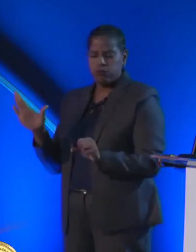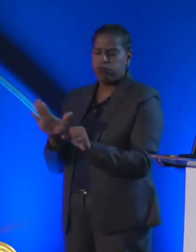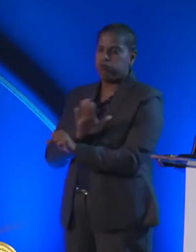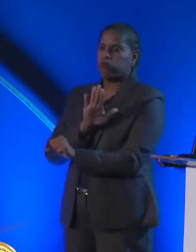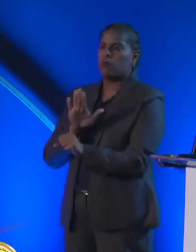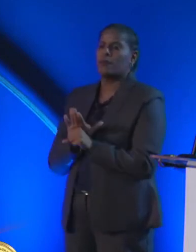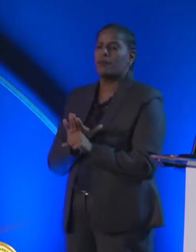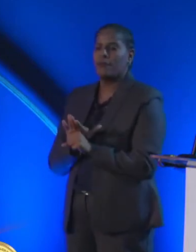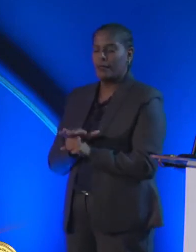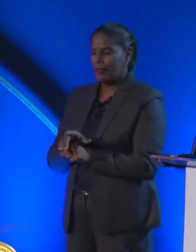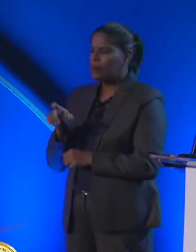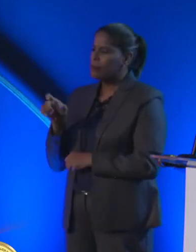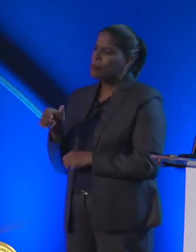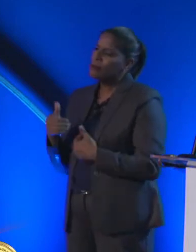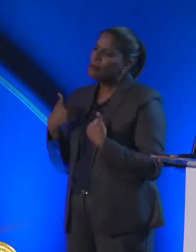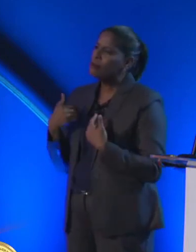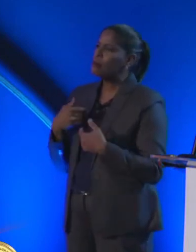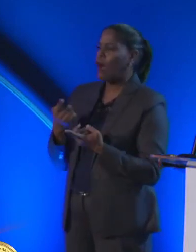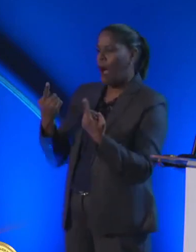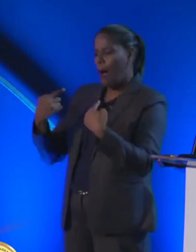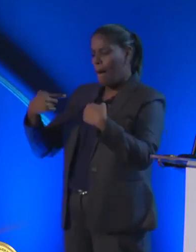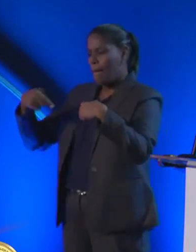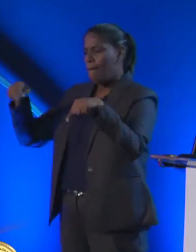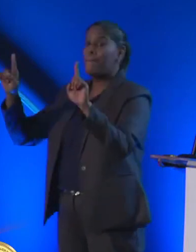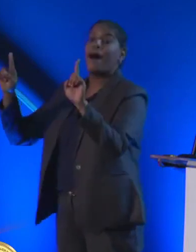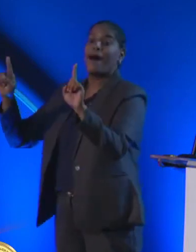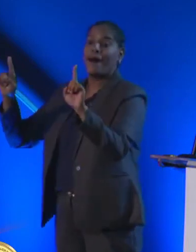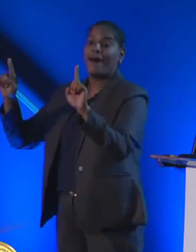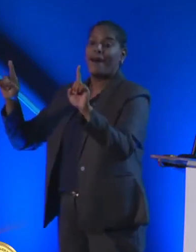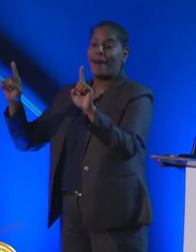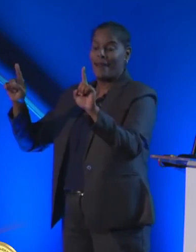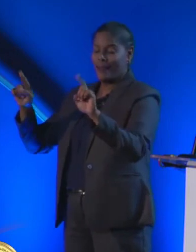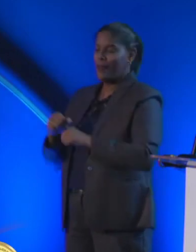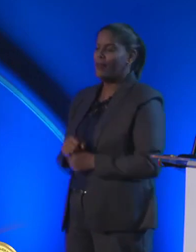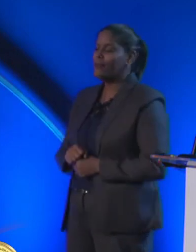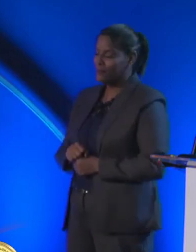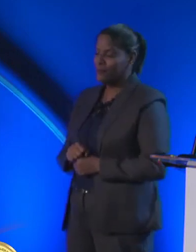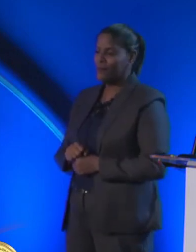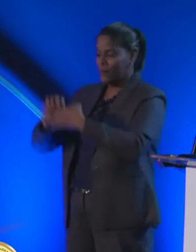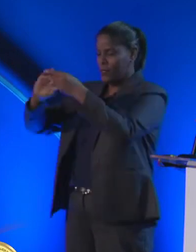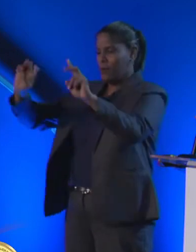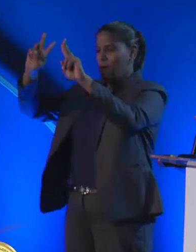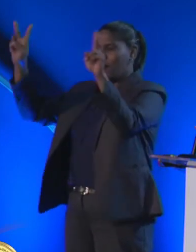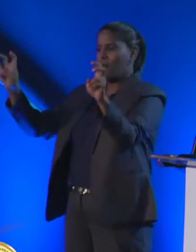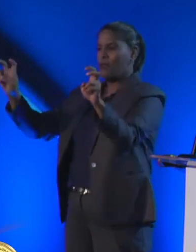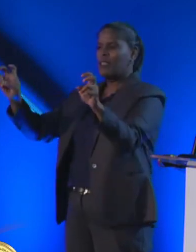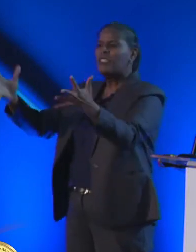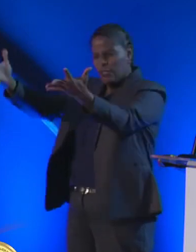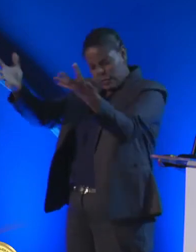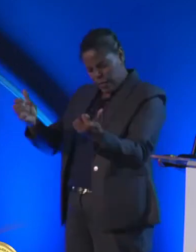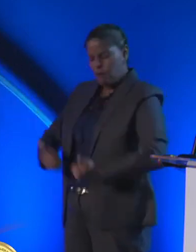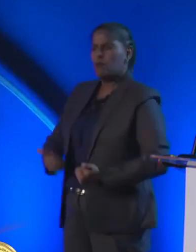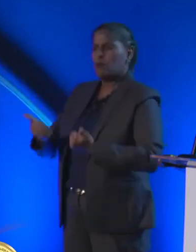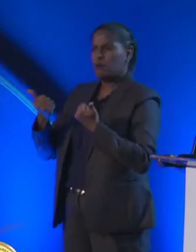tenemos que lograr hacer realidad la Consigna de que nos queremos vivas y